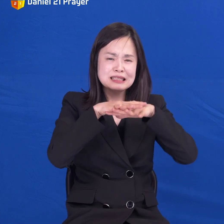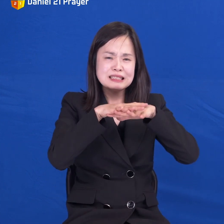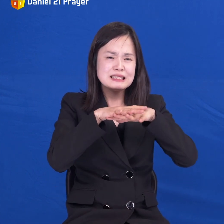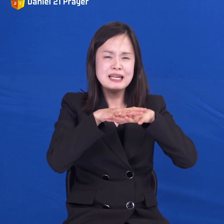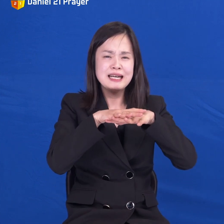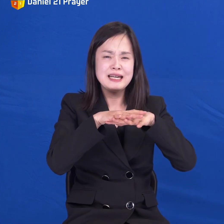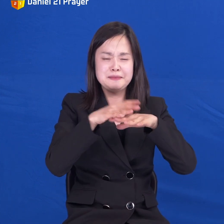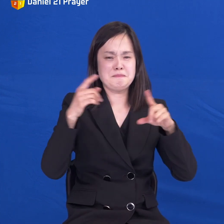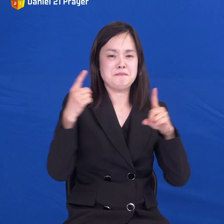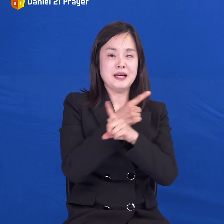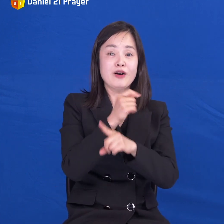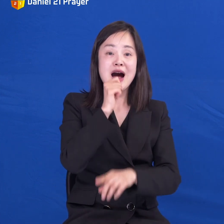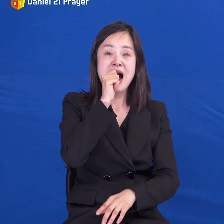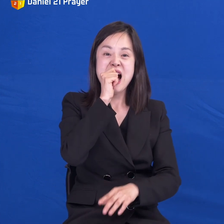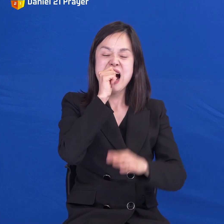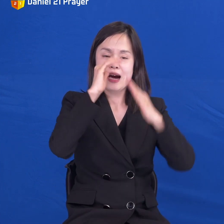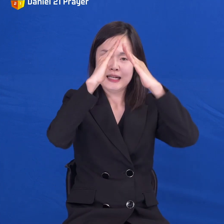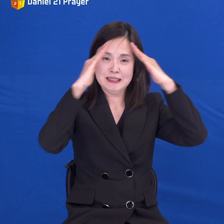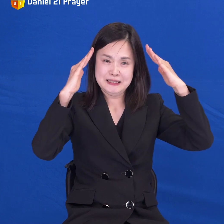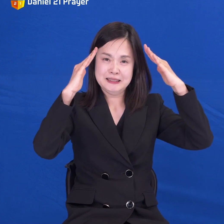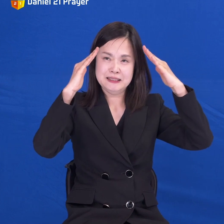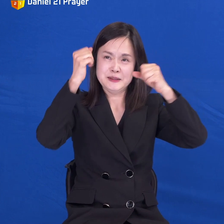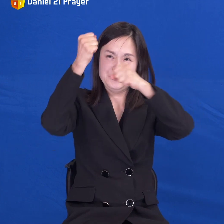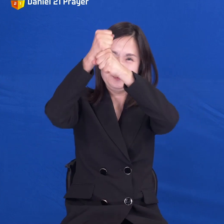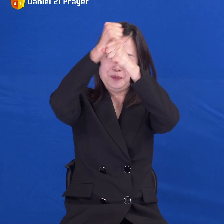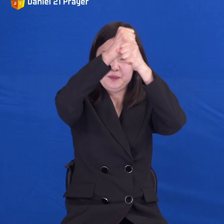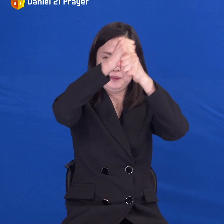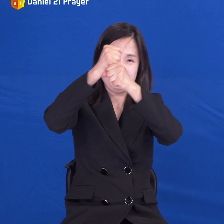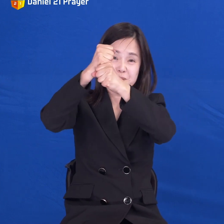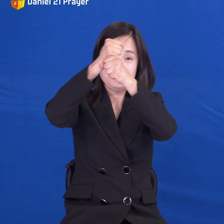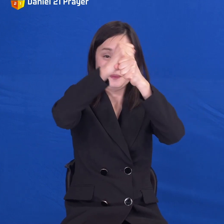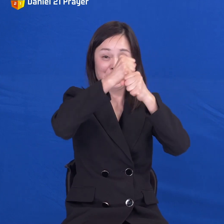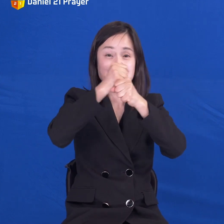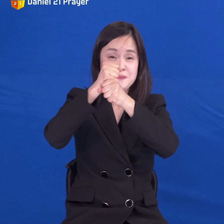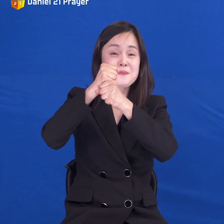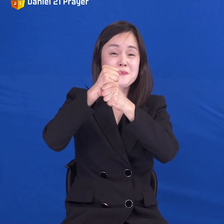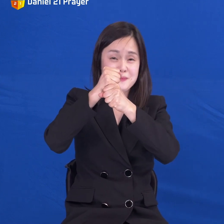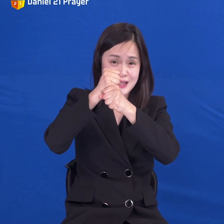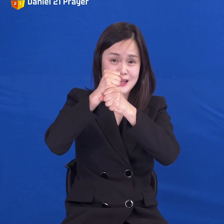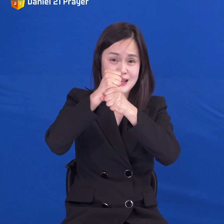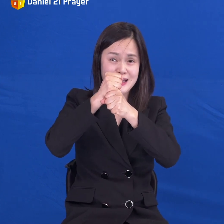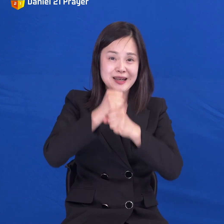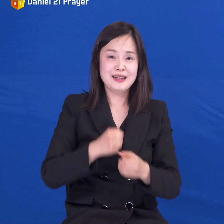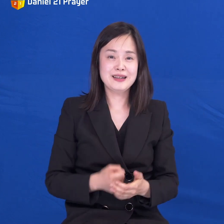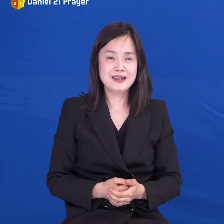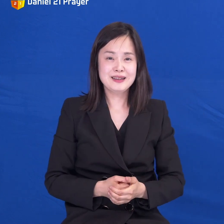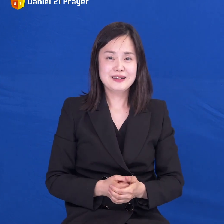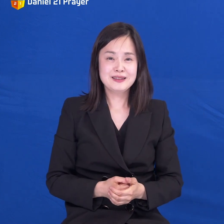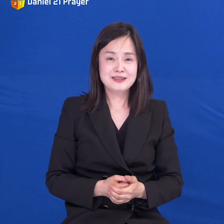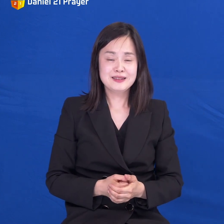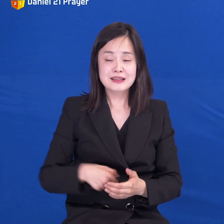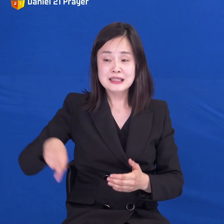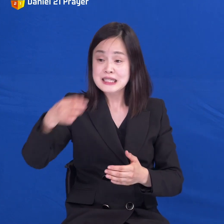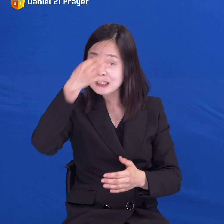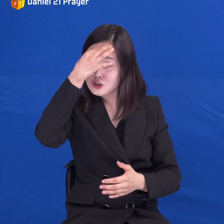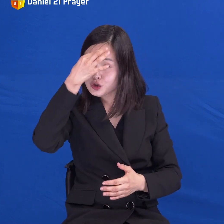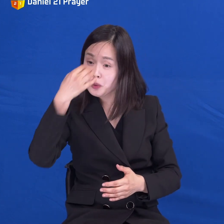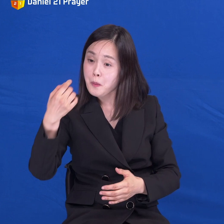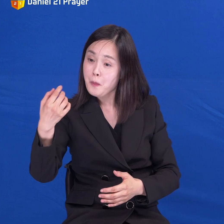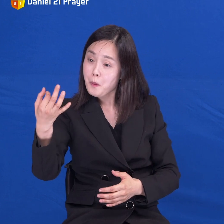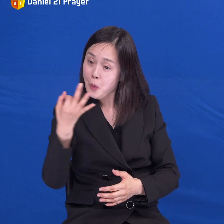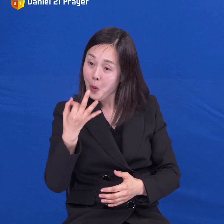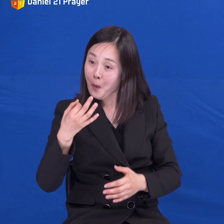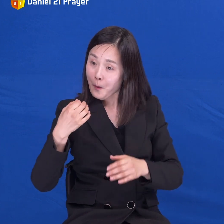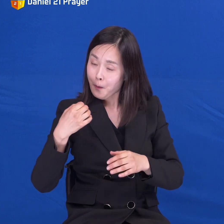지붕을 바꿨습니다. 왜냐하면 내가 앞으로 원주민들 주택을 다 그렇게 개량해 주려고 교육을 시킨 것입니다.